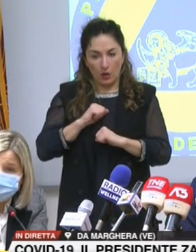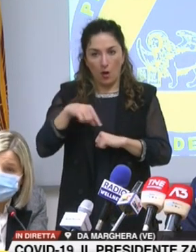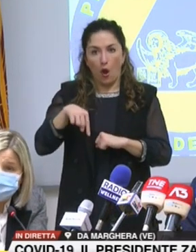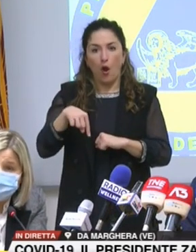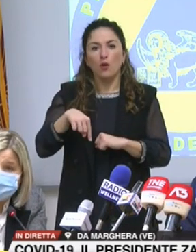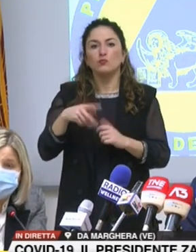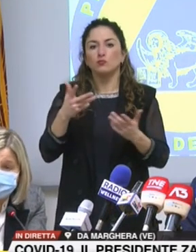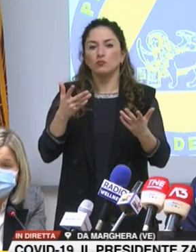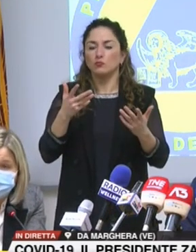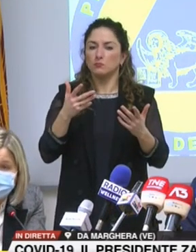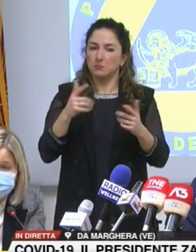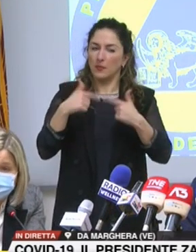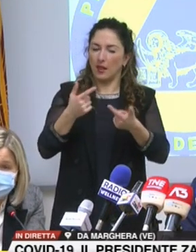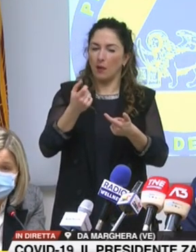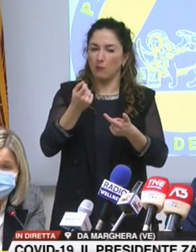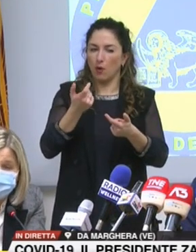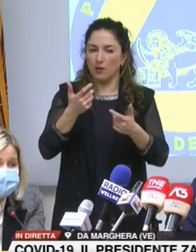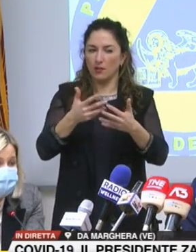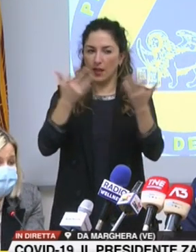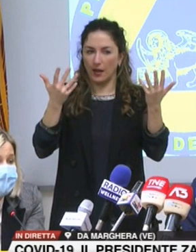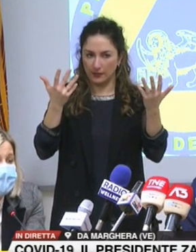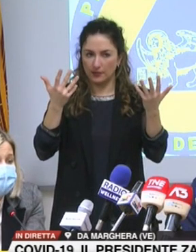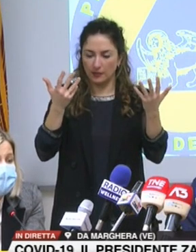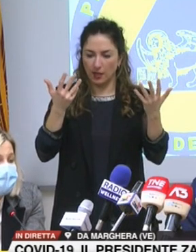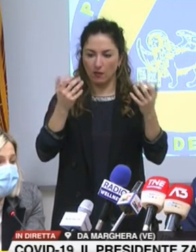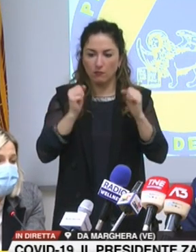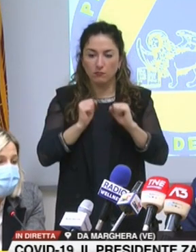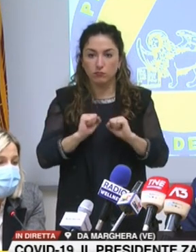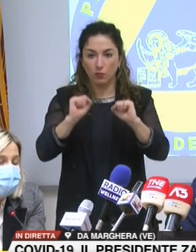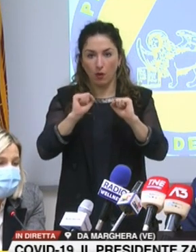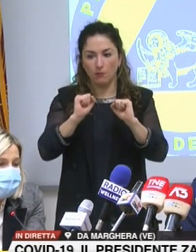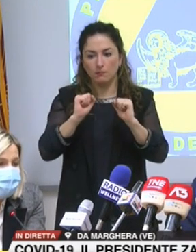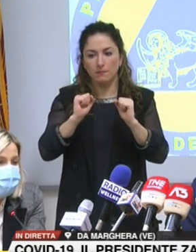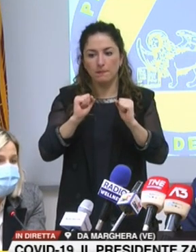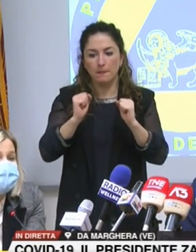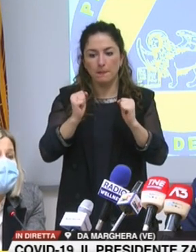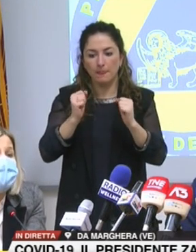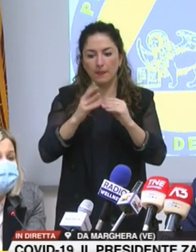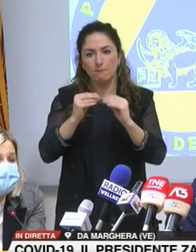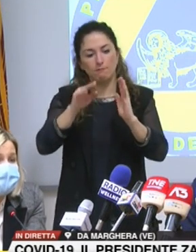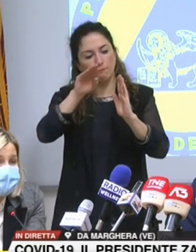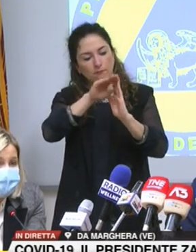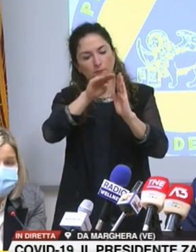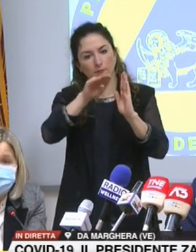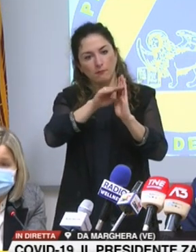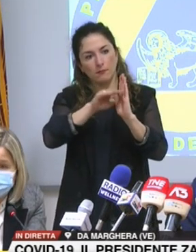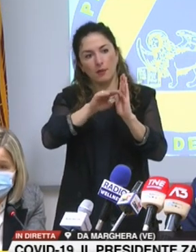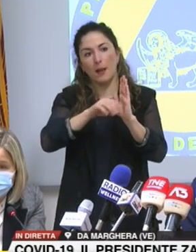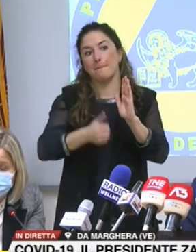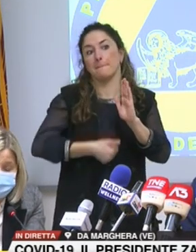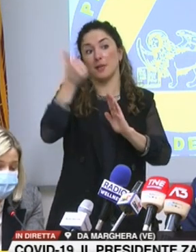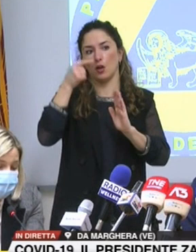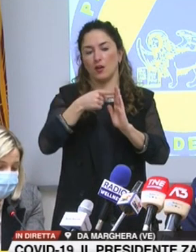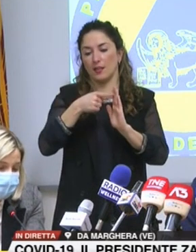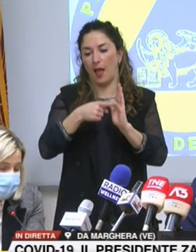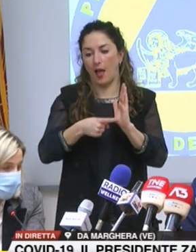su questo a livello nazionale, perché potrebbe esserci anche in questo caso un elenco o comunque diciamo così delle priorità che vengono date e